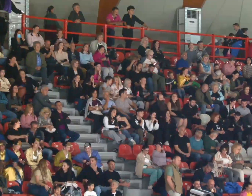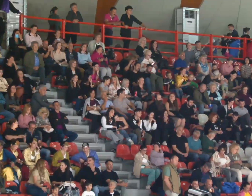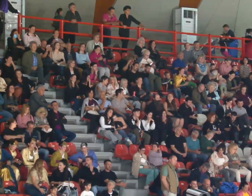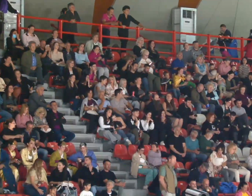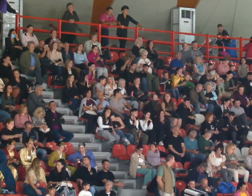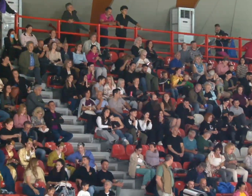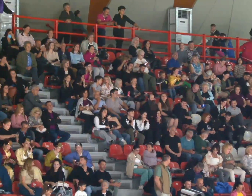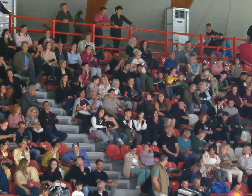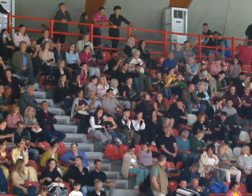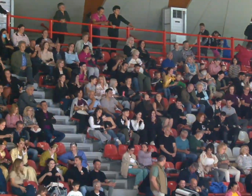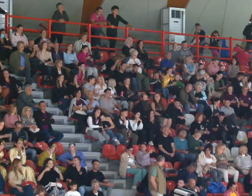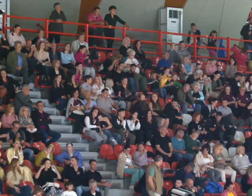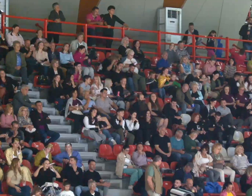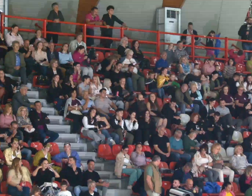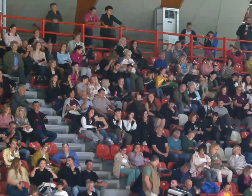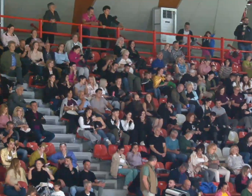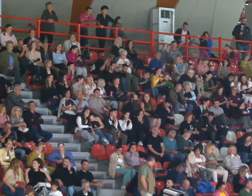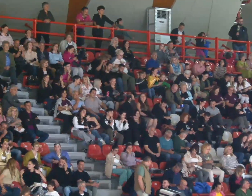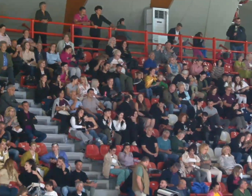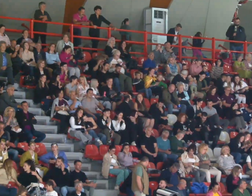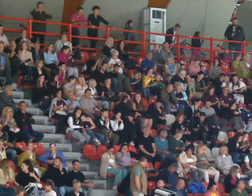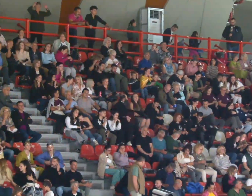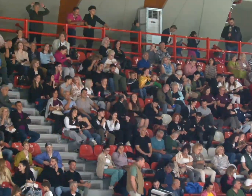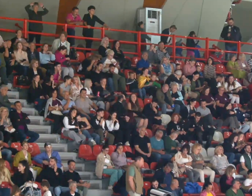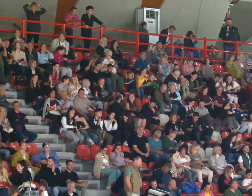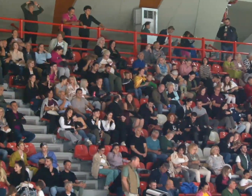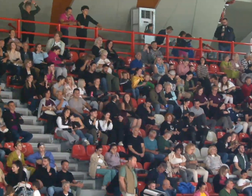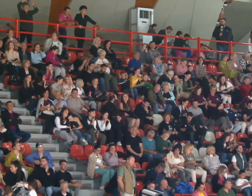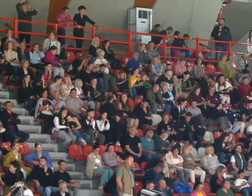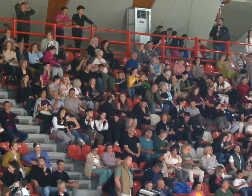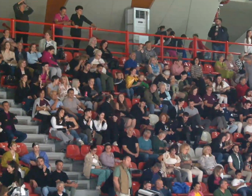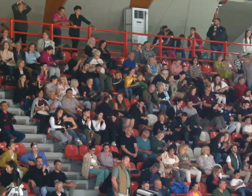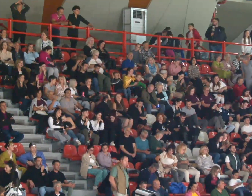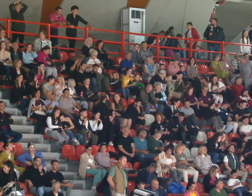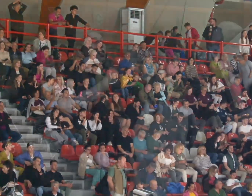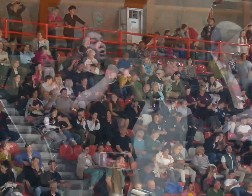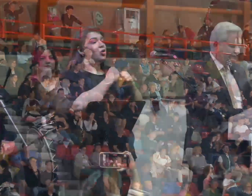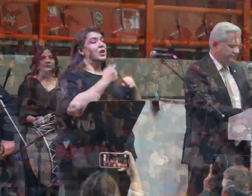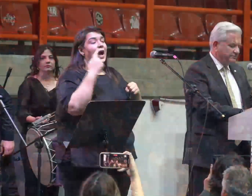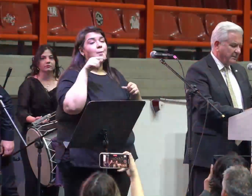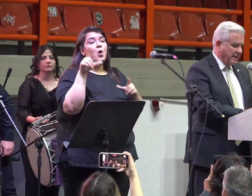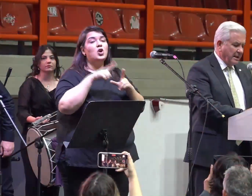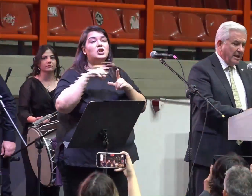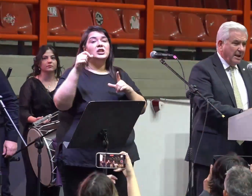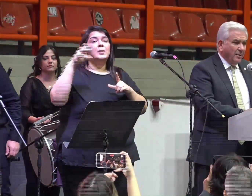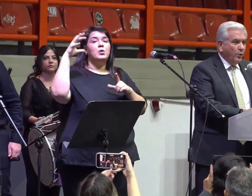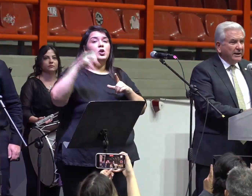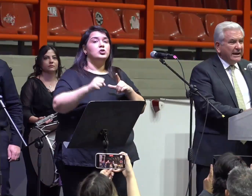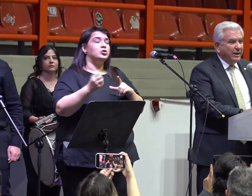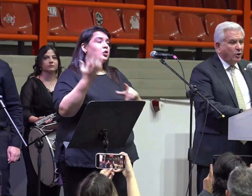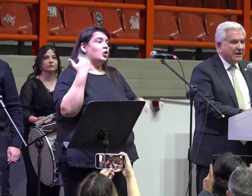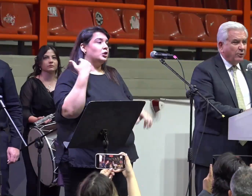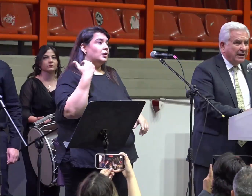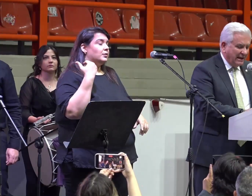σήμερα που μετράμε 50 χρόνια από την Κυπριακή τραγωδία, που